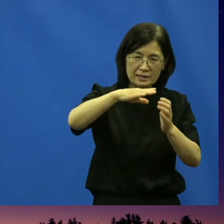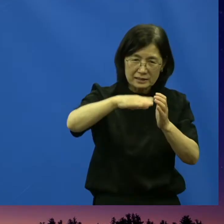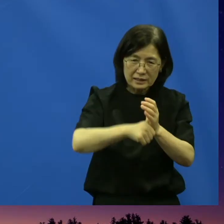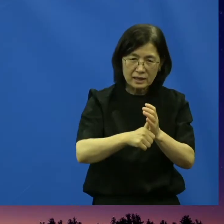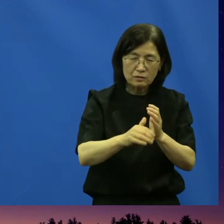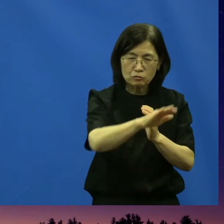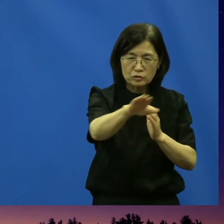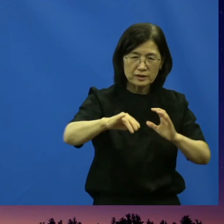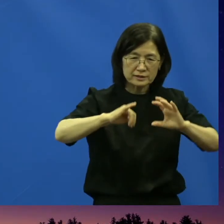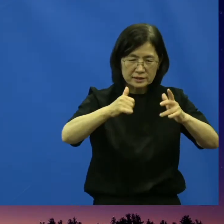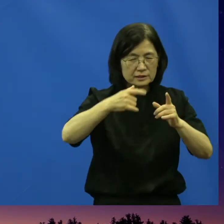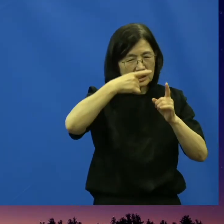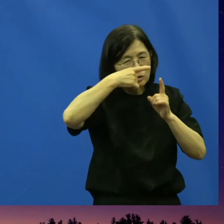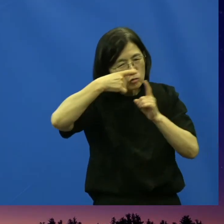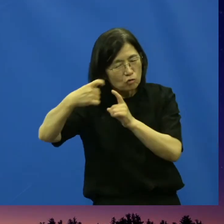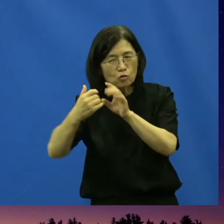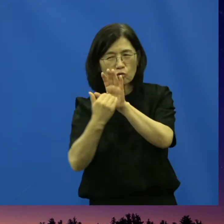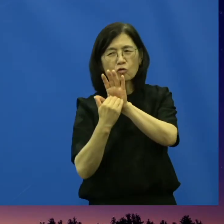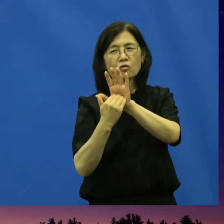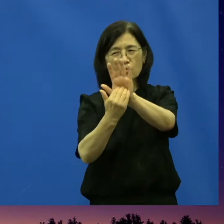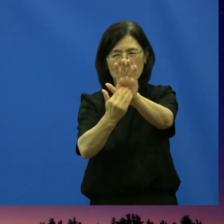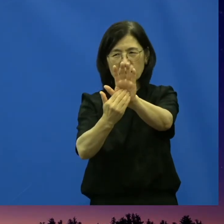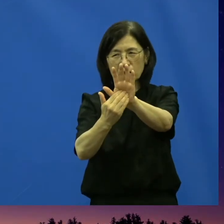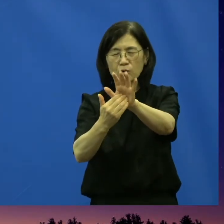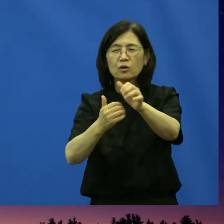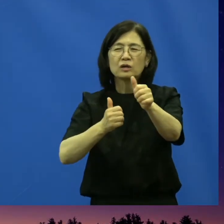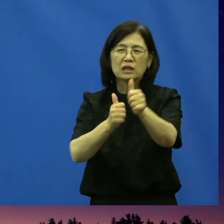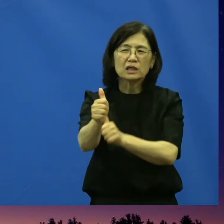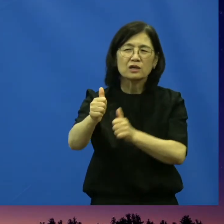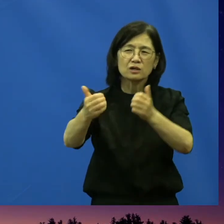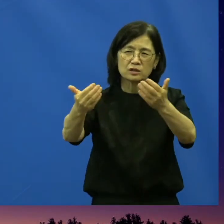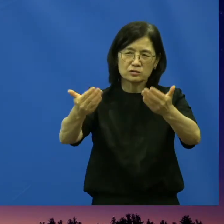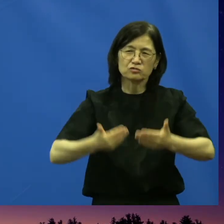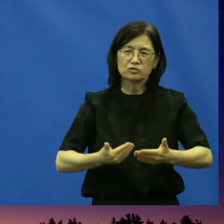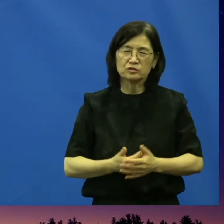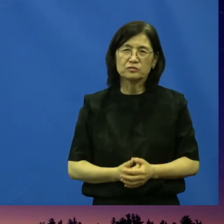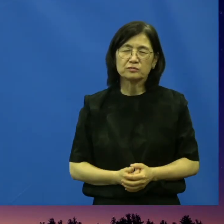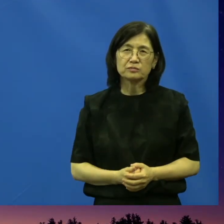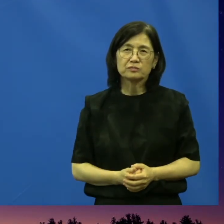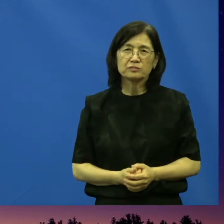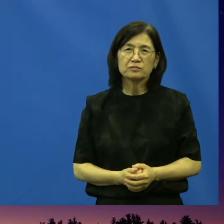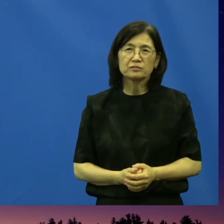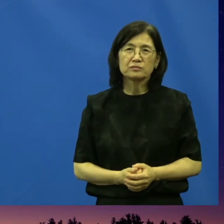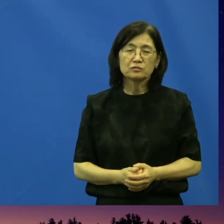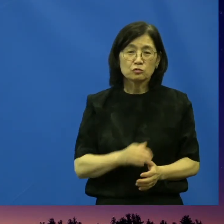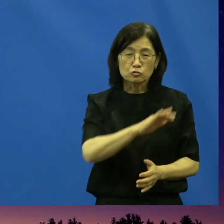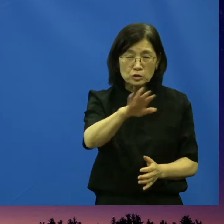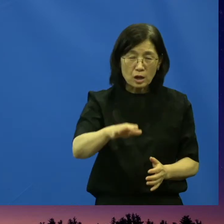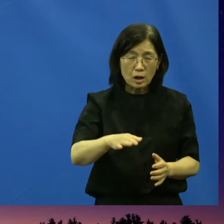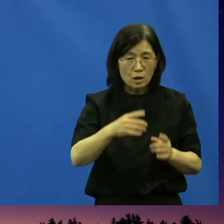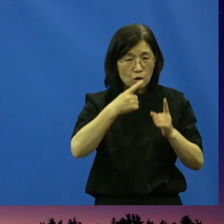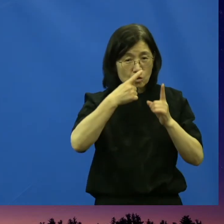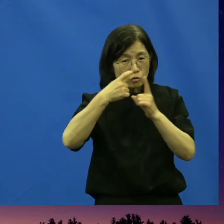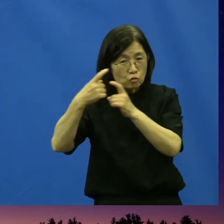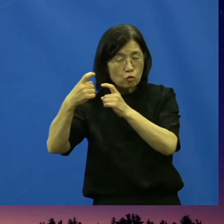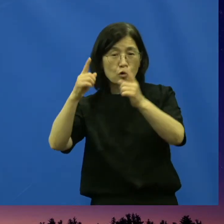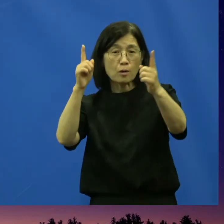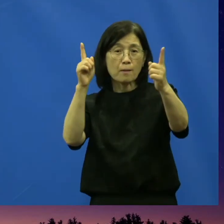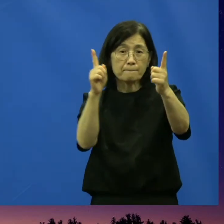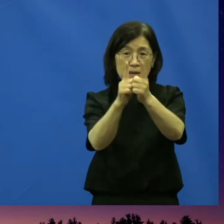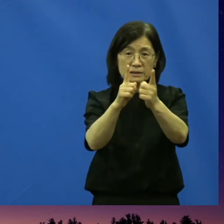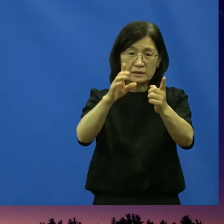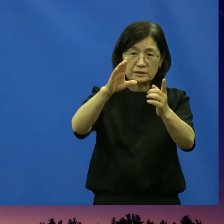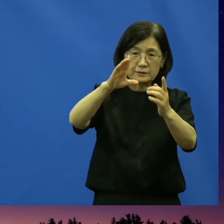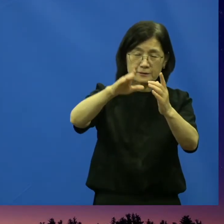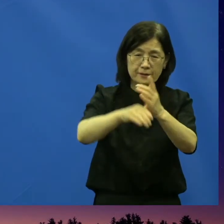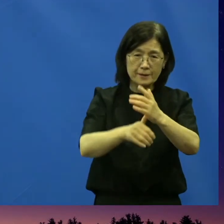믿습니다. 그래서 여러분, 유혹이 올 때는요, 유혹과는 맞상대하면 안 돼요. 유혹과 맞상대하면 안 돼요.